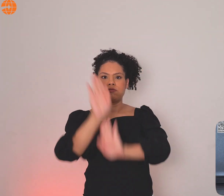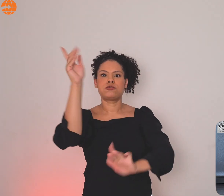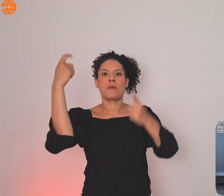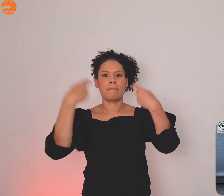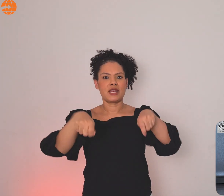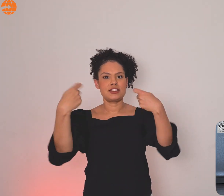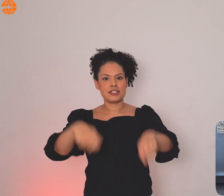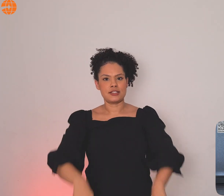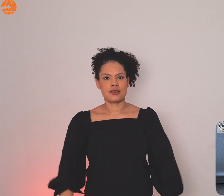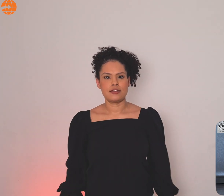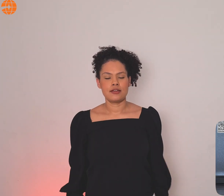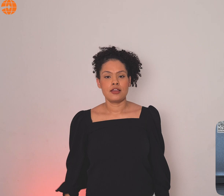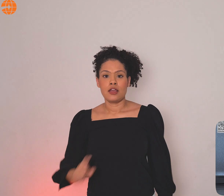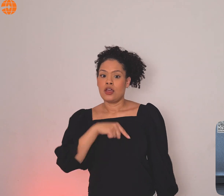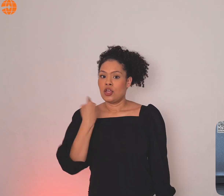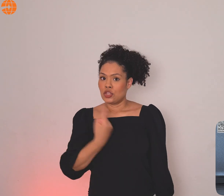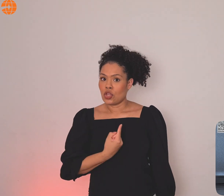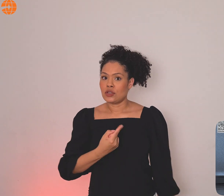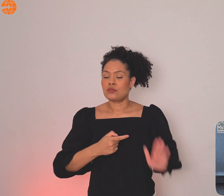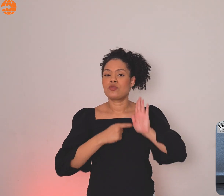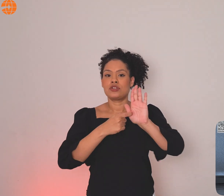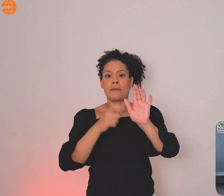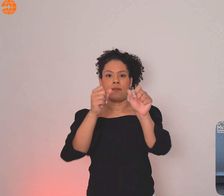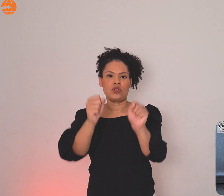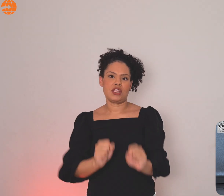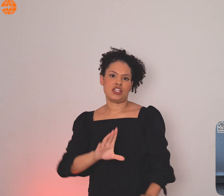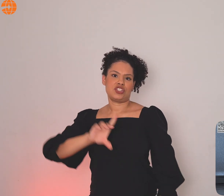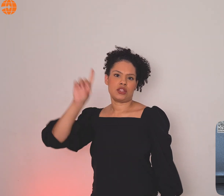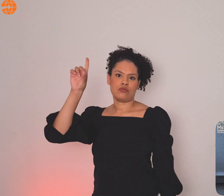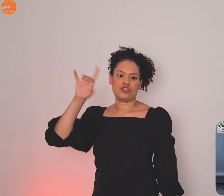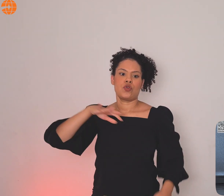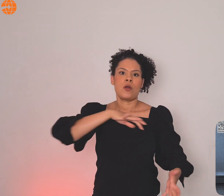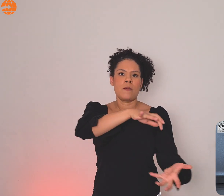mundo. Mas em último lugar,